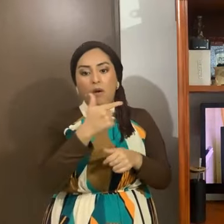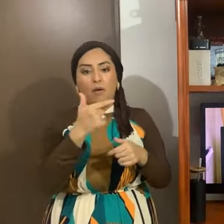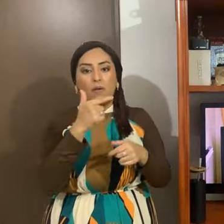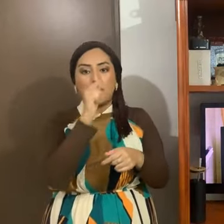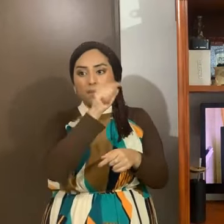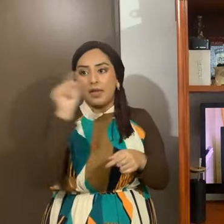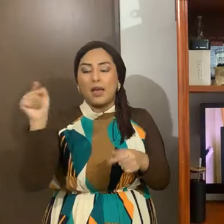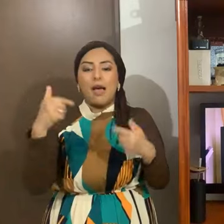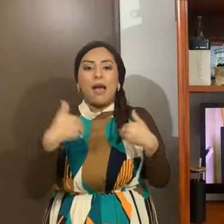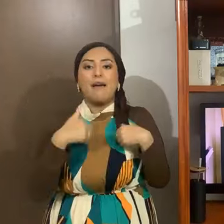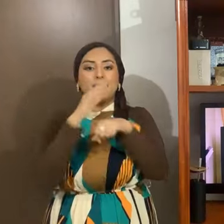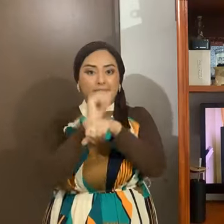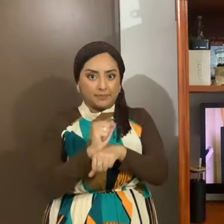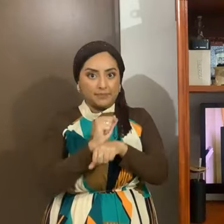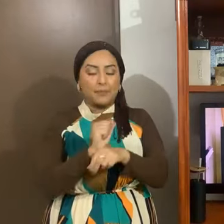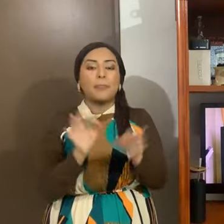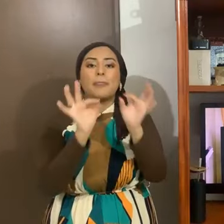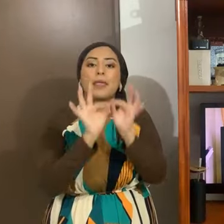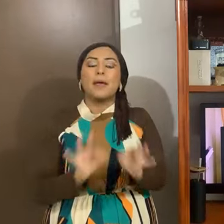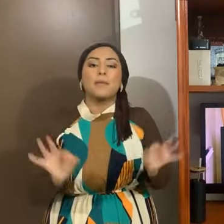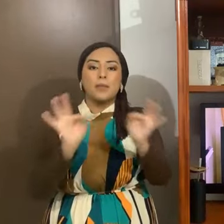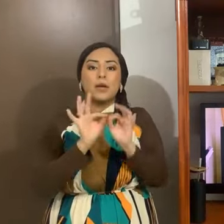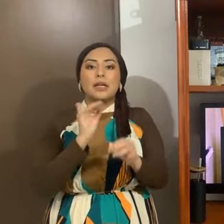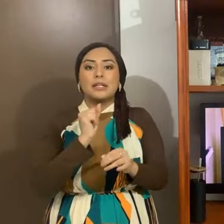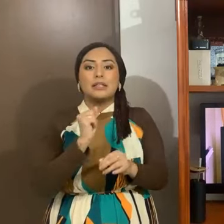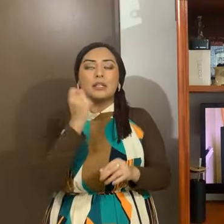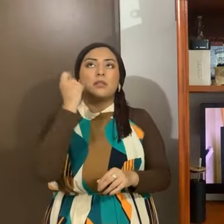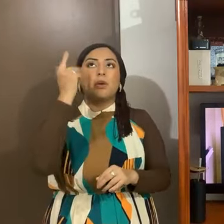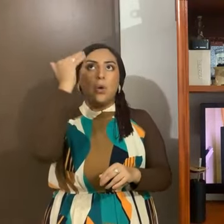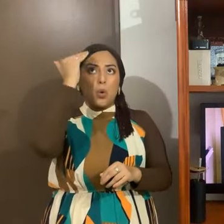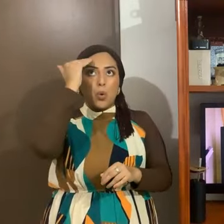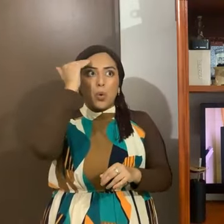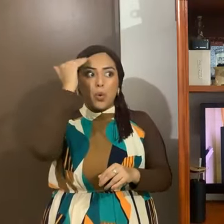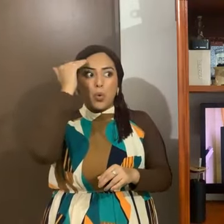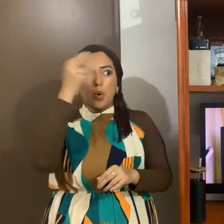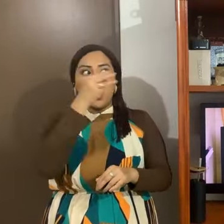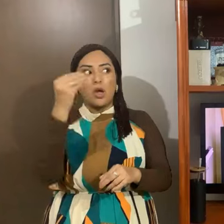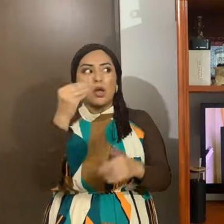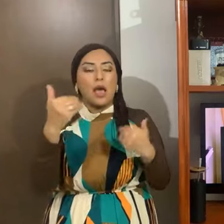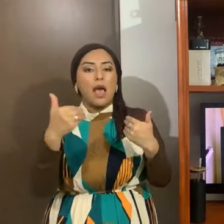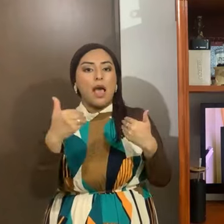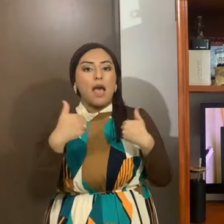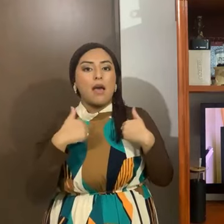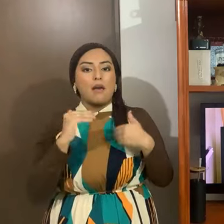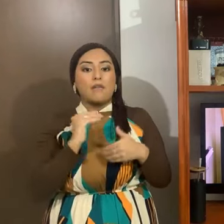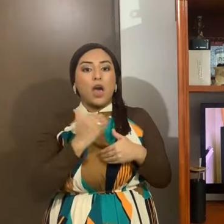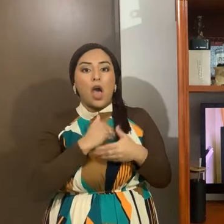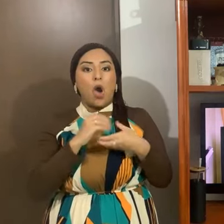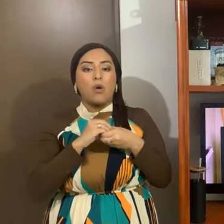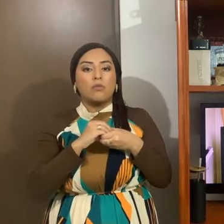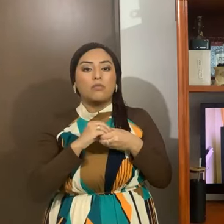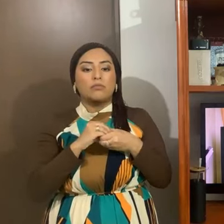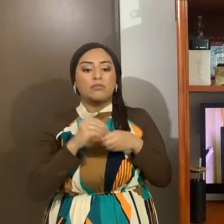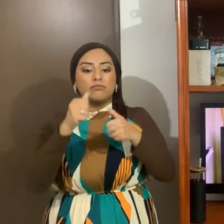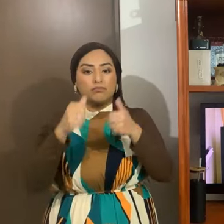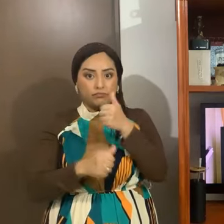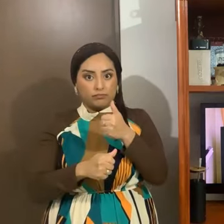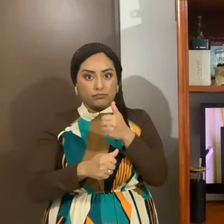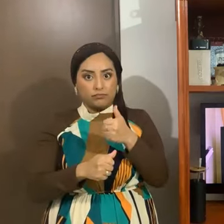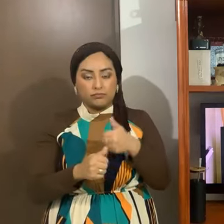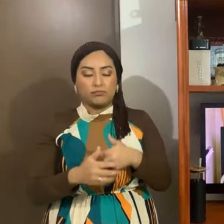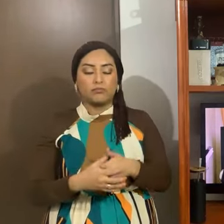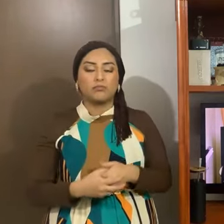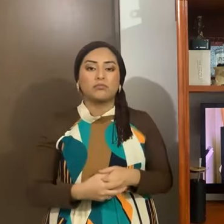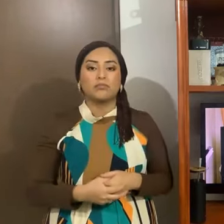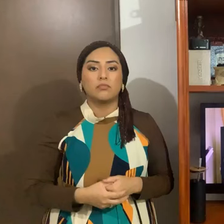tenemos hábitos. Lo importante es reconocerlos y tenerlos bajo nuestro control, porque si están bajo nuestro